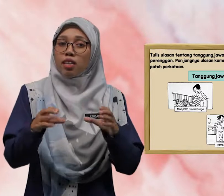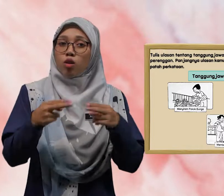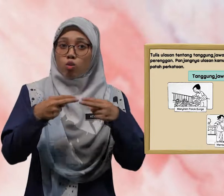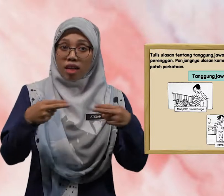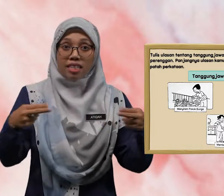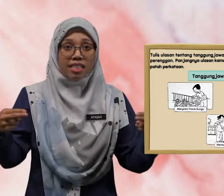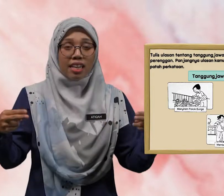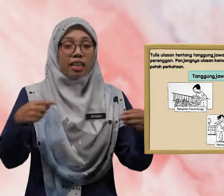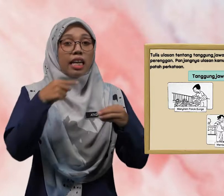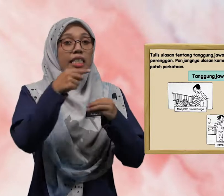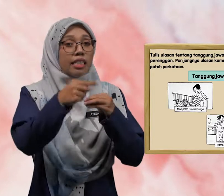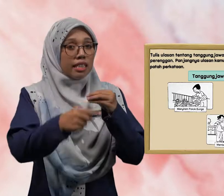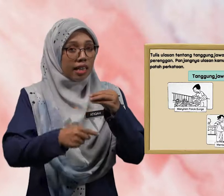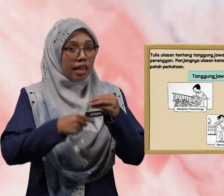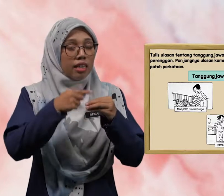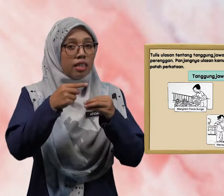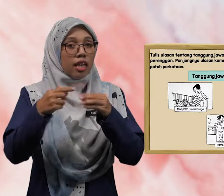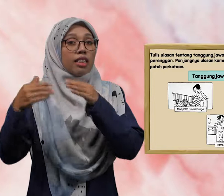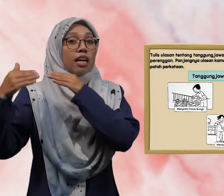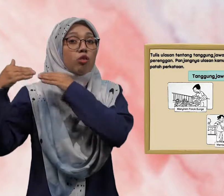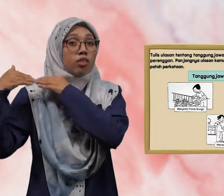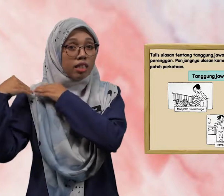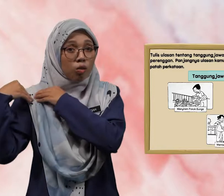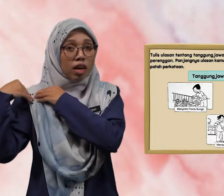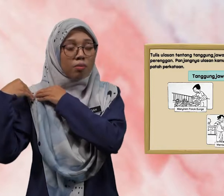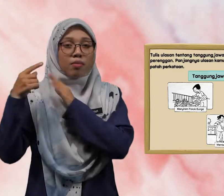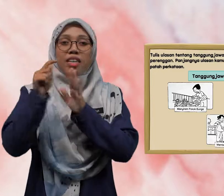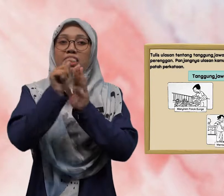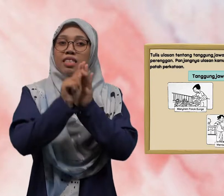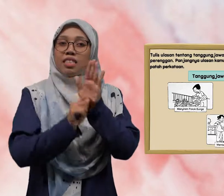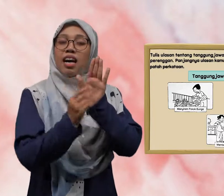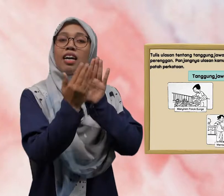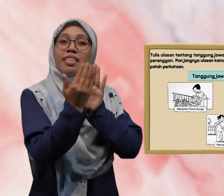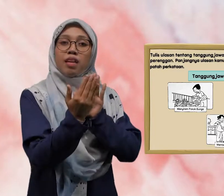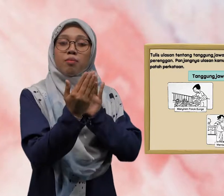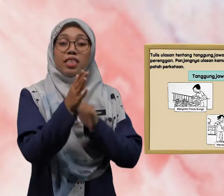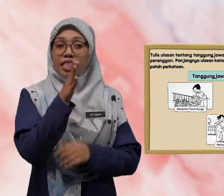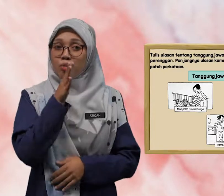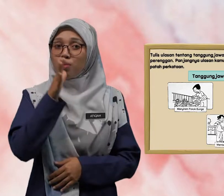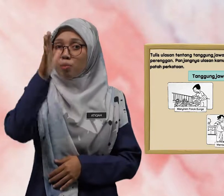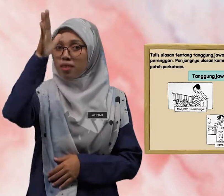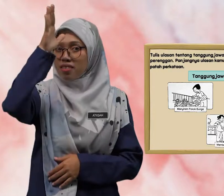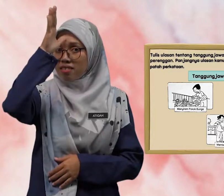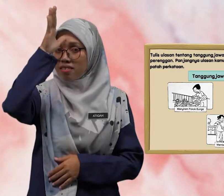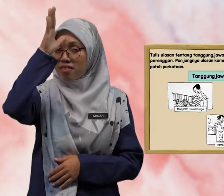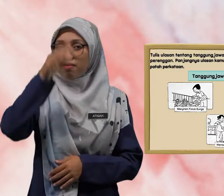ulasan tentang Hai tanggungjawab terhadap ibu baper